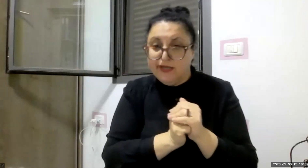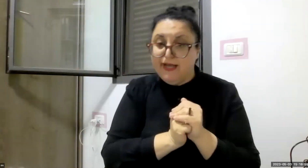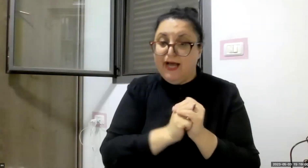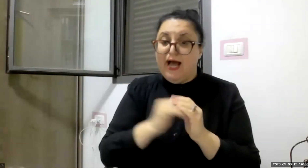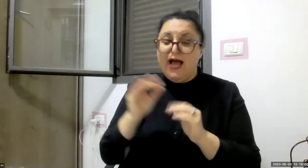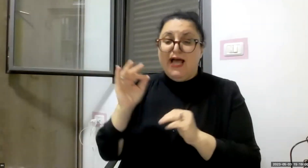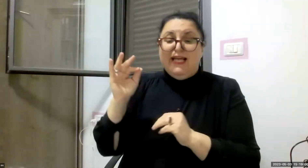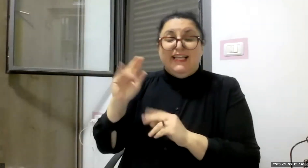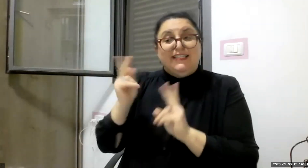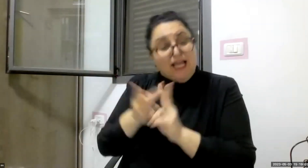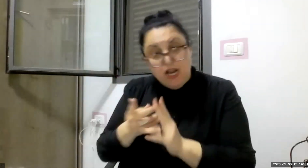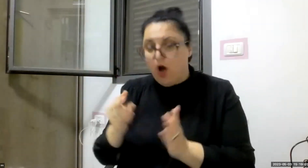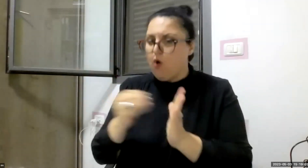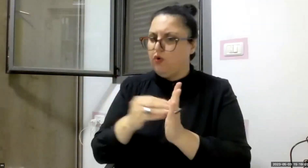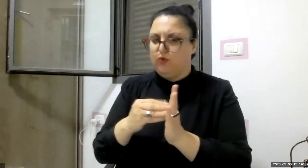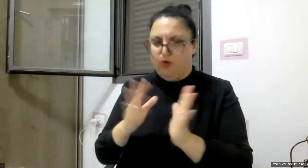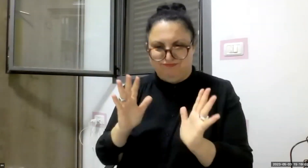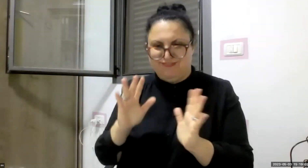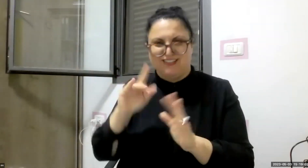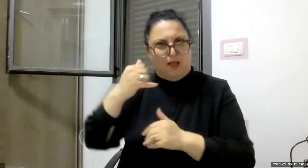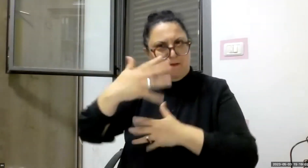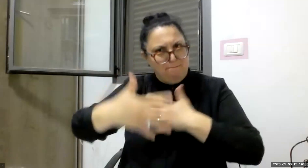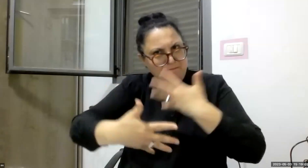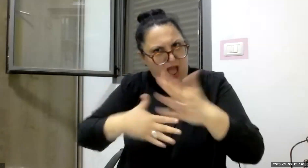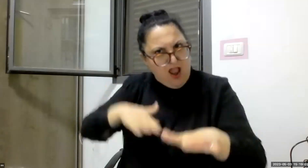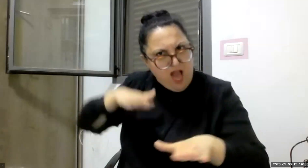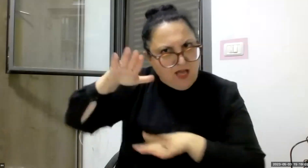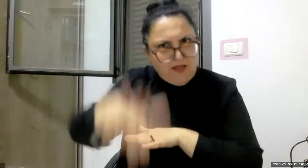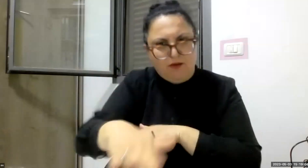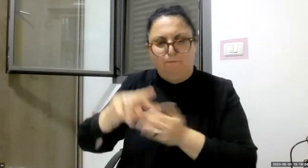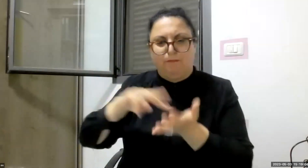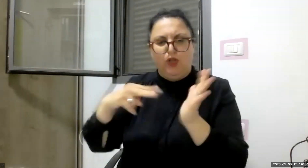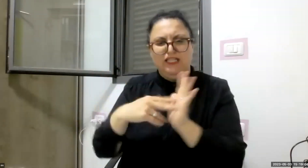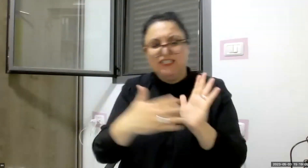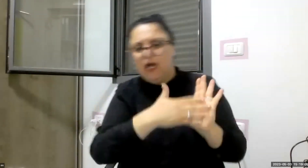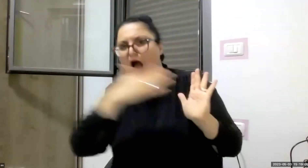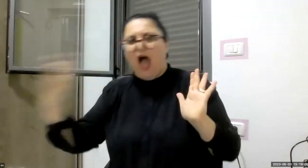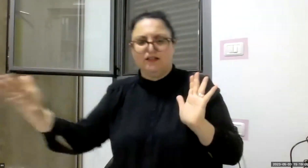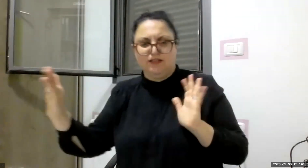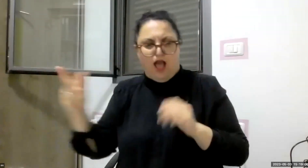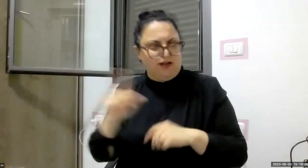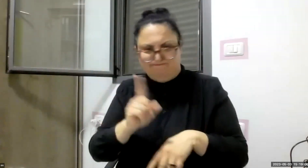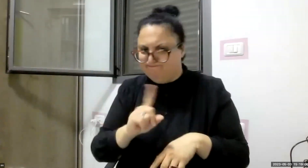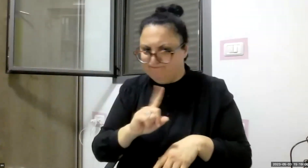נחוטים מהשומעים. הקהילה עדיין, במהלך,